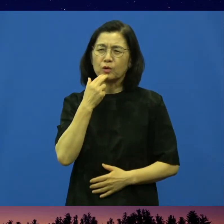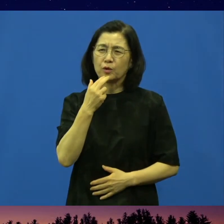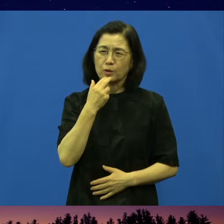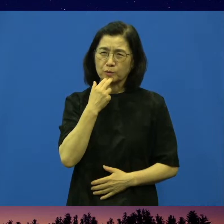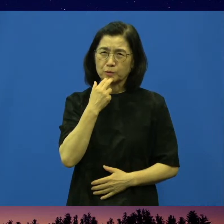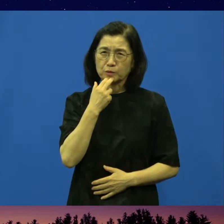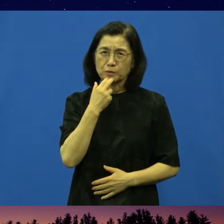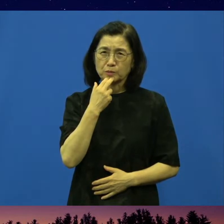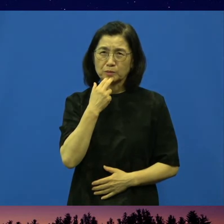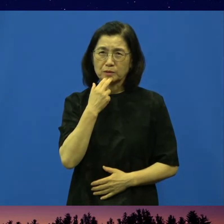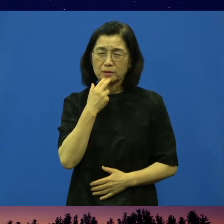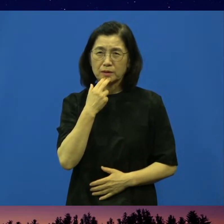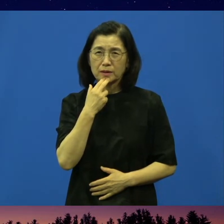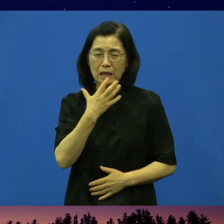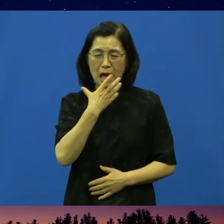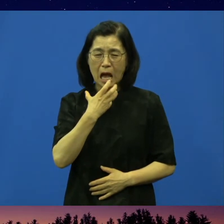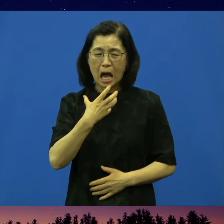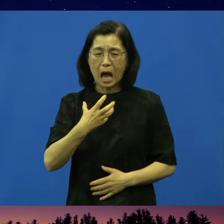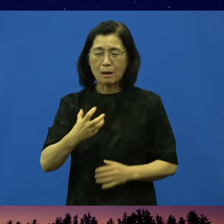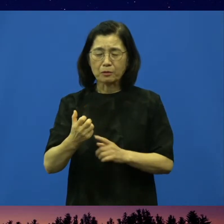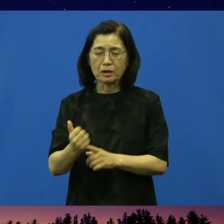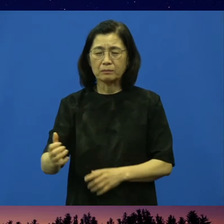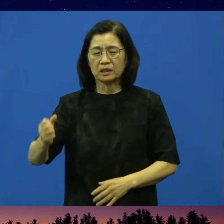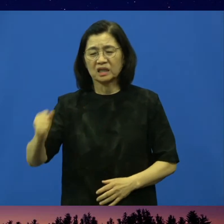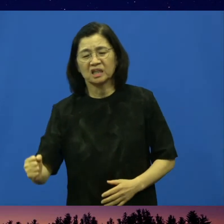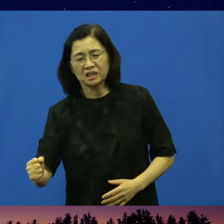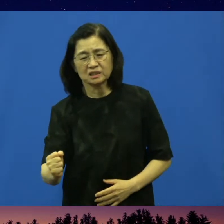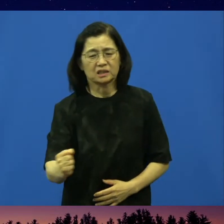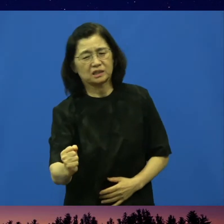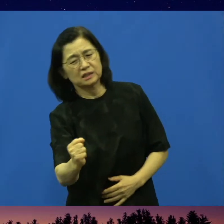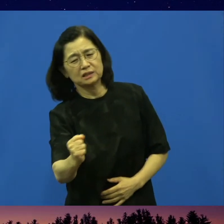짝대기 짚고 다니는데 어떻게 아들을 낳아요?